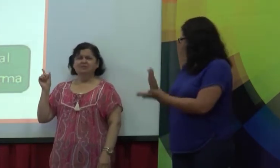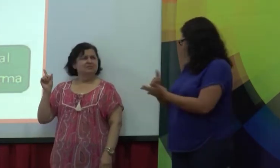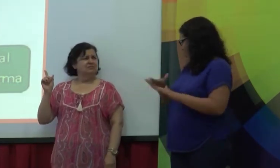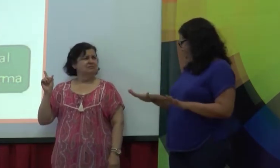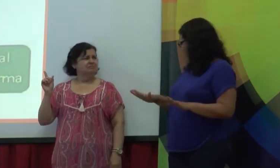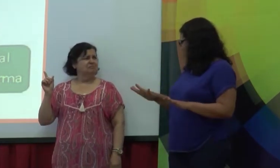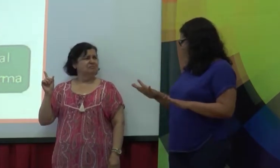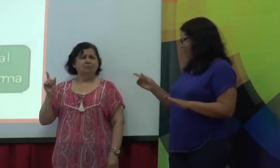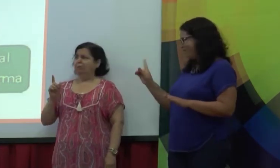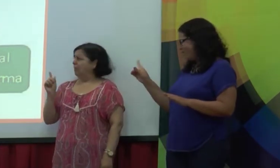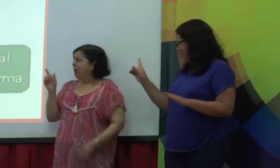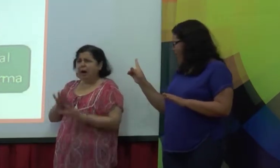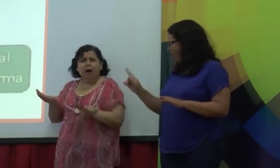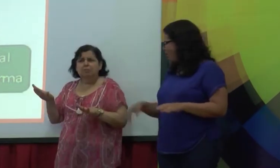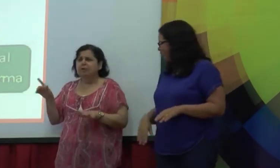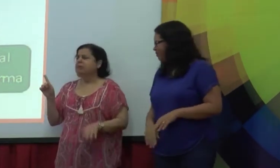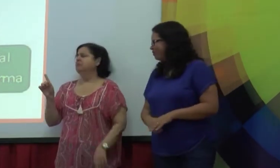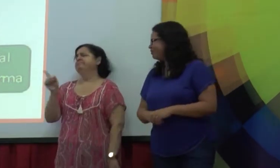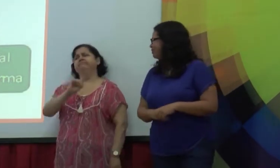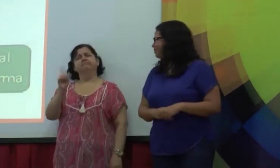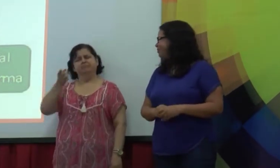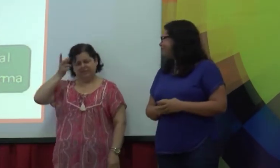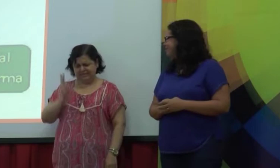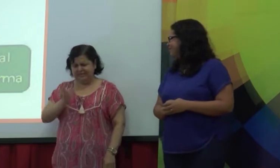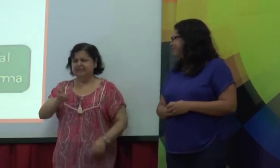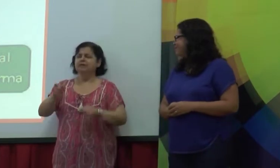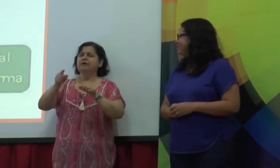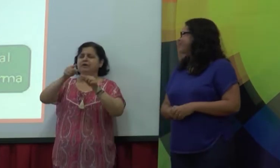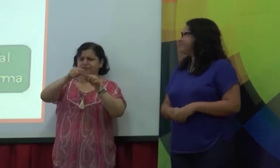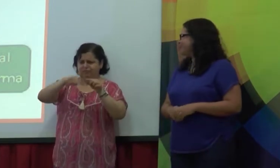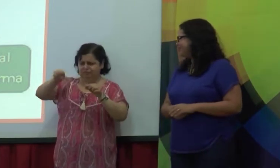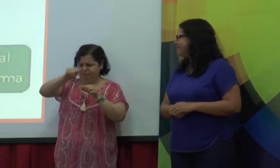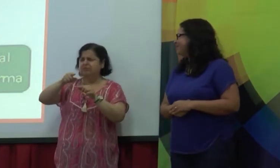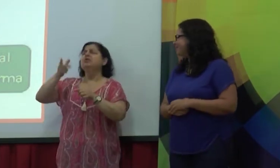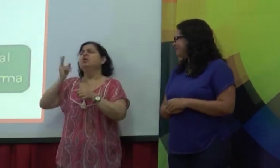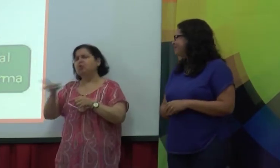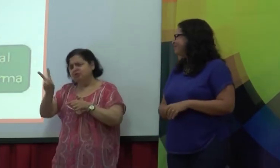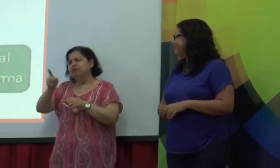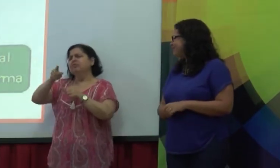transformação. Acaba por aí? Não!